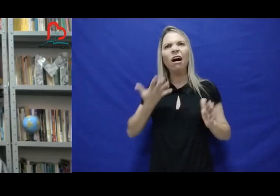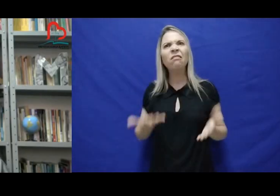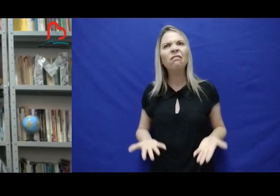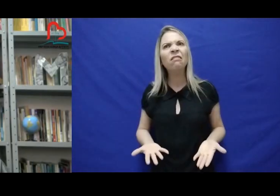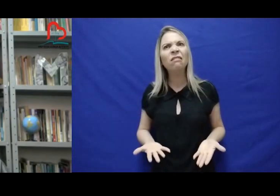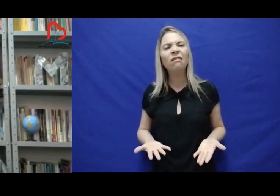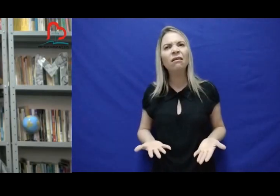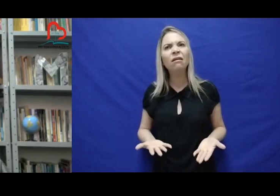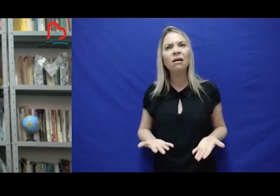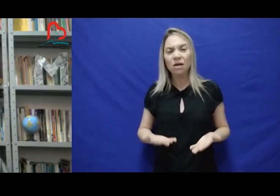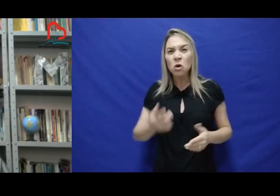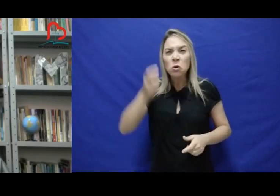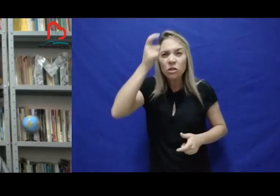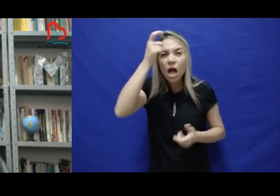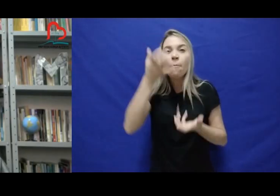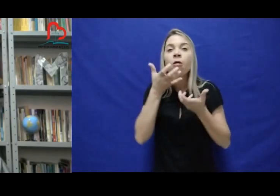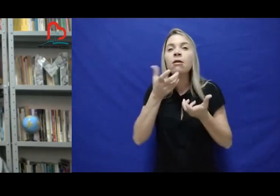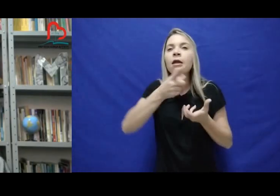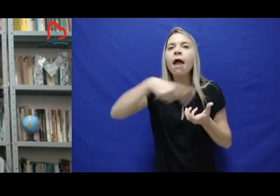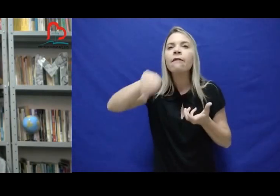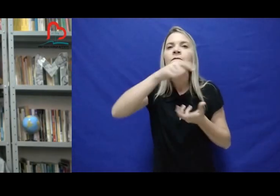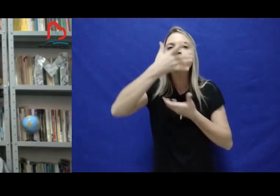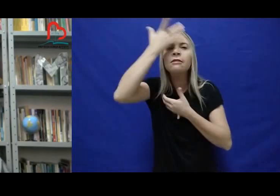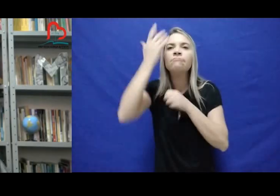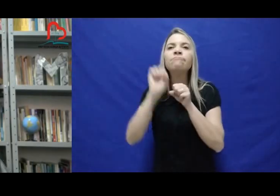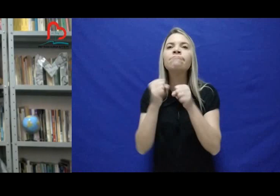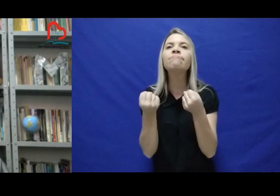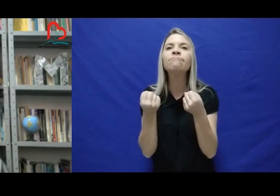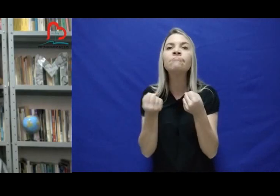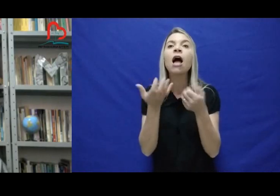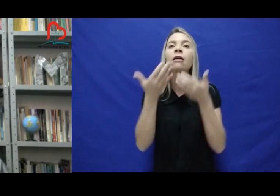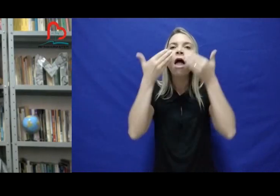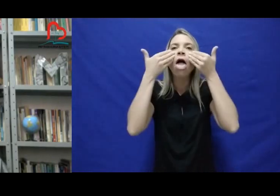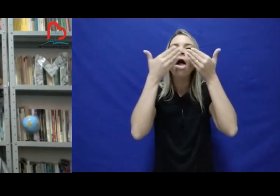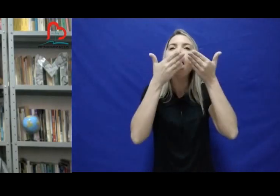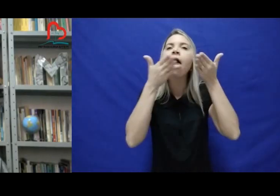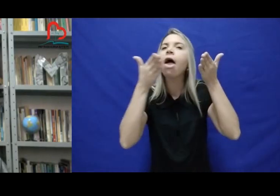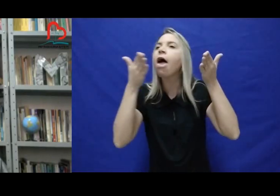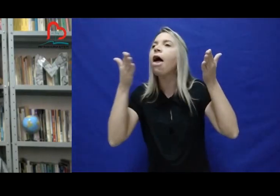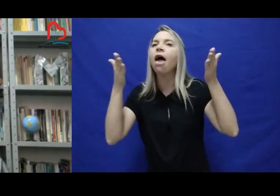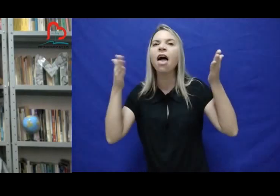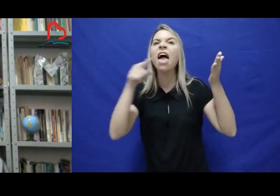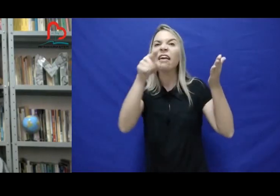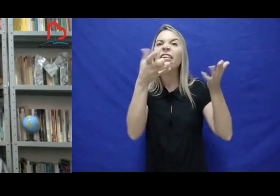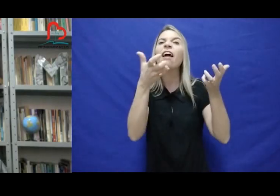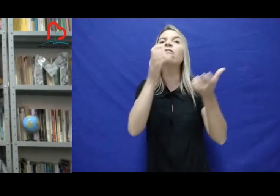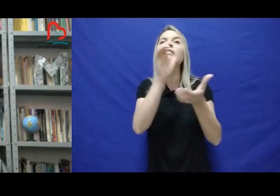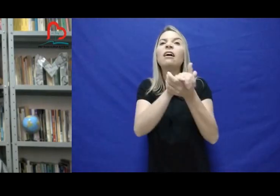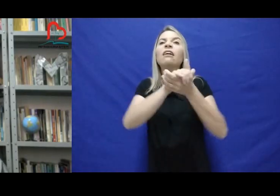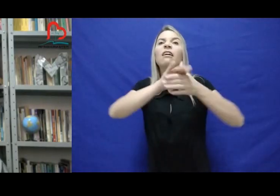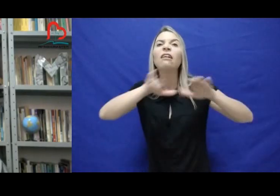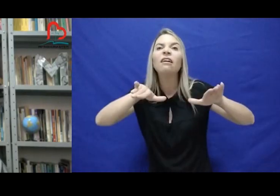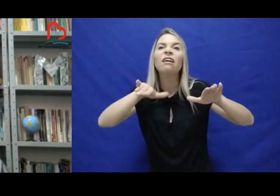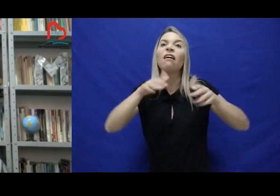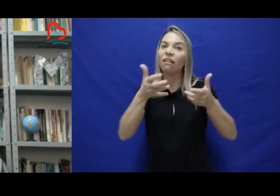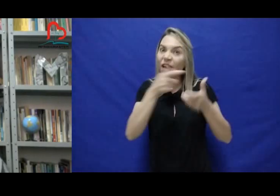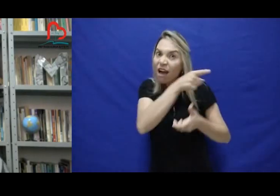a um escândalo, ao término do seu casamento, ao fracasso do seu